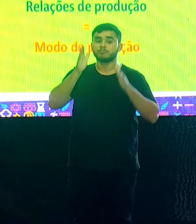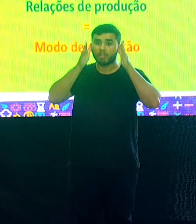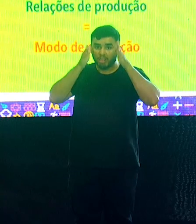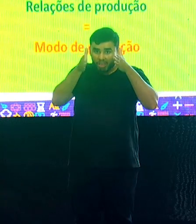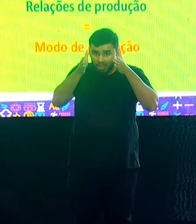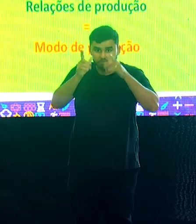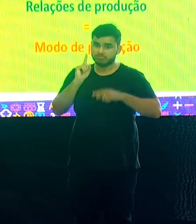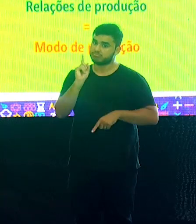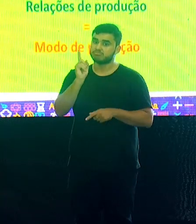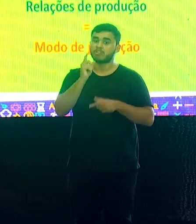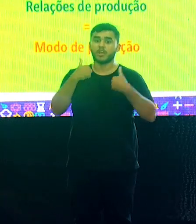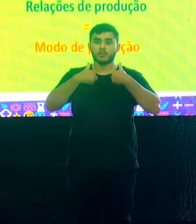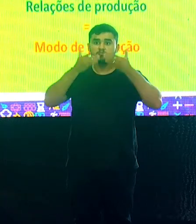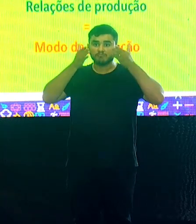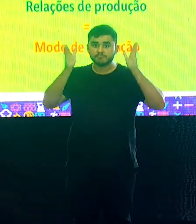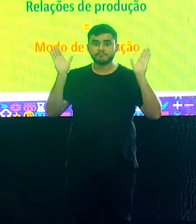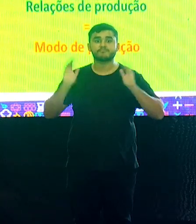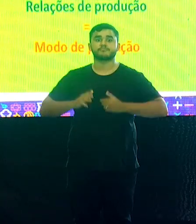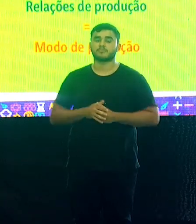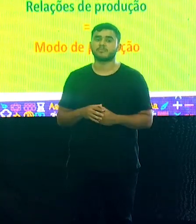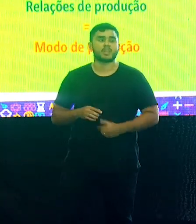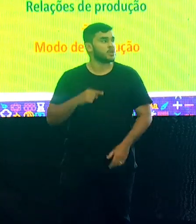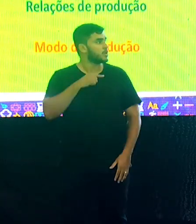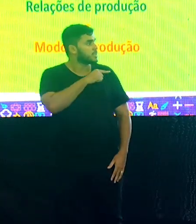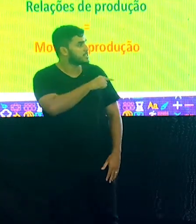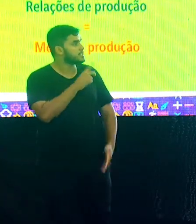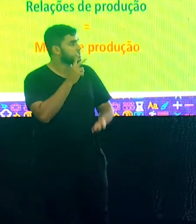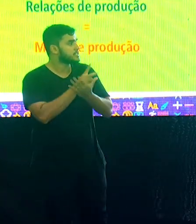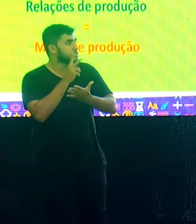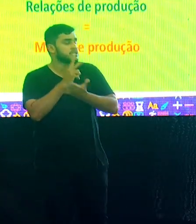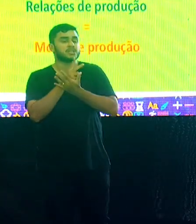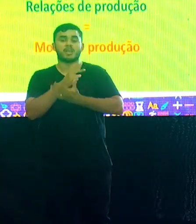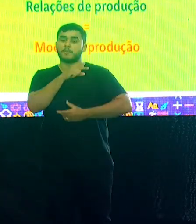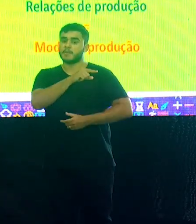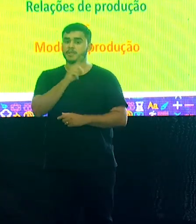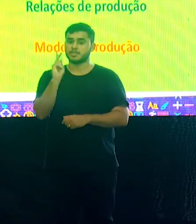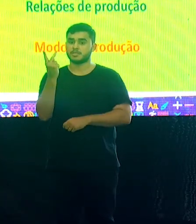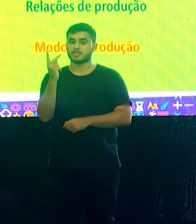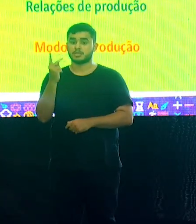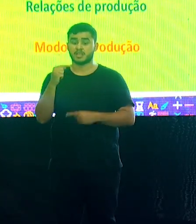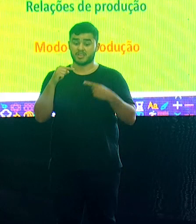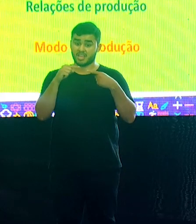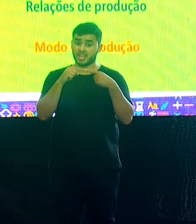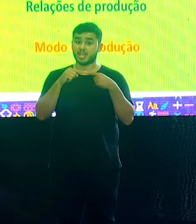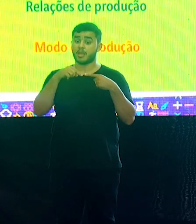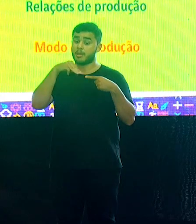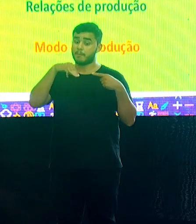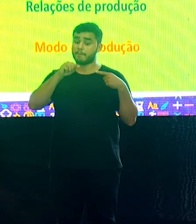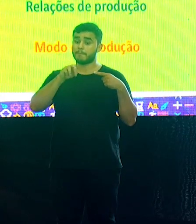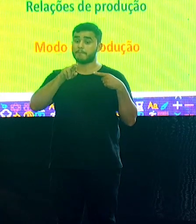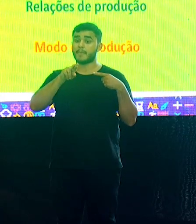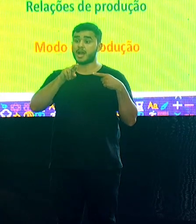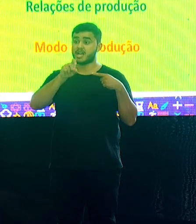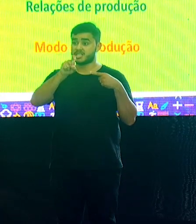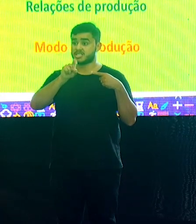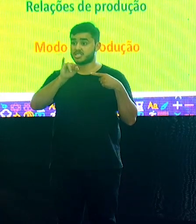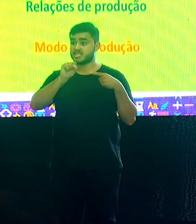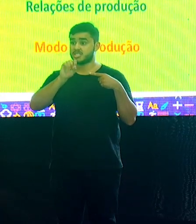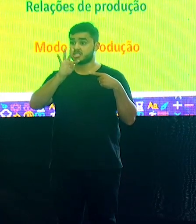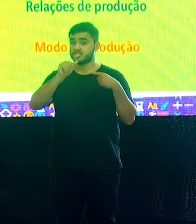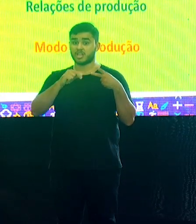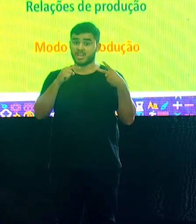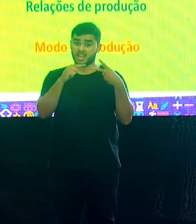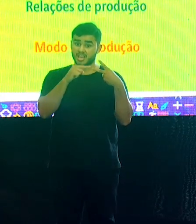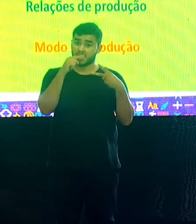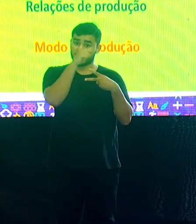sei que todo professor de história é marxista, ateu e revoltado. Olha aí, veio